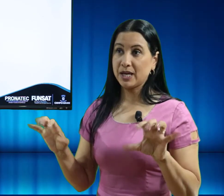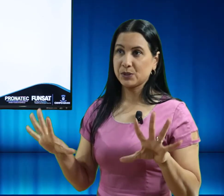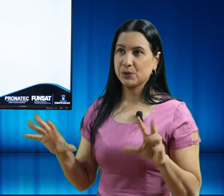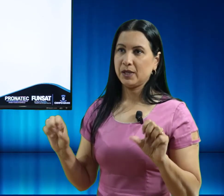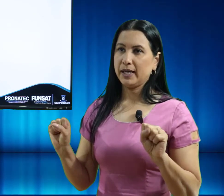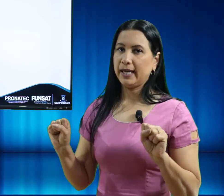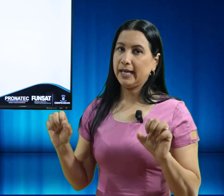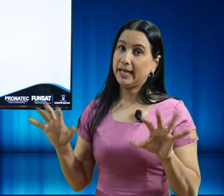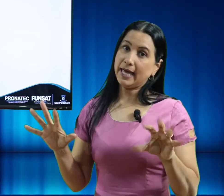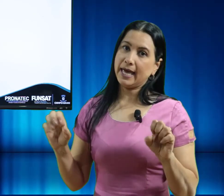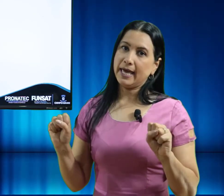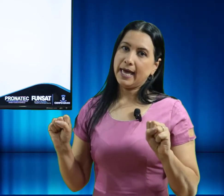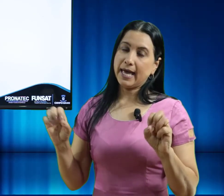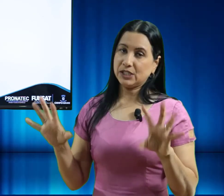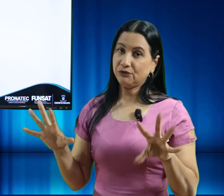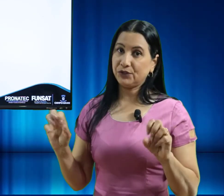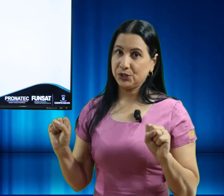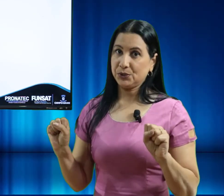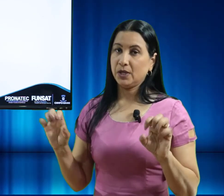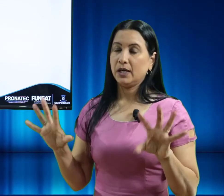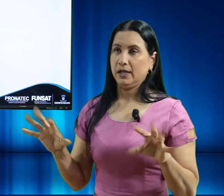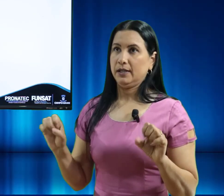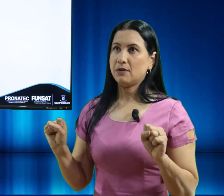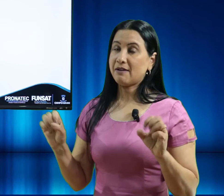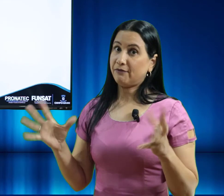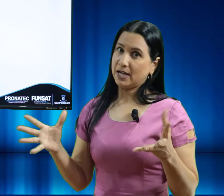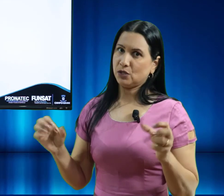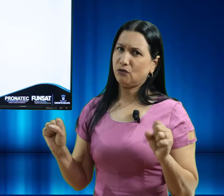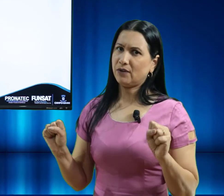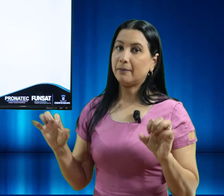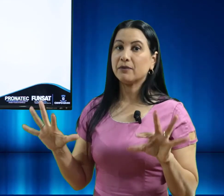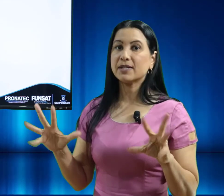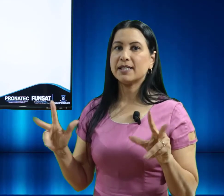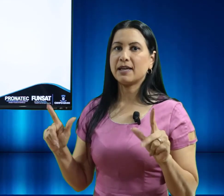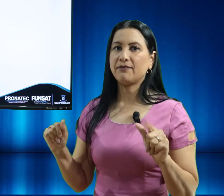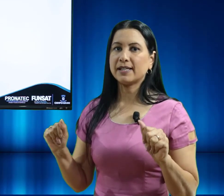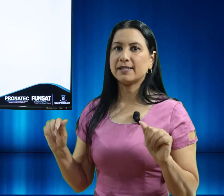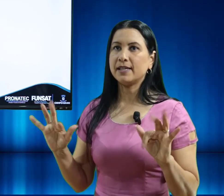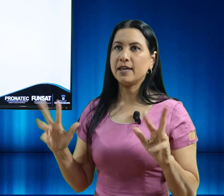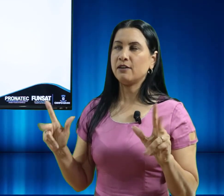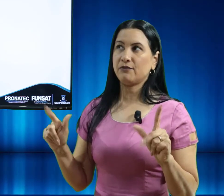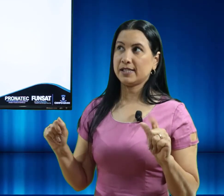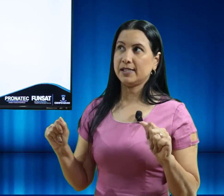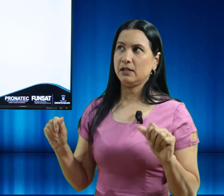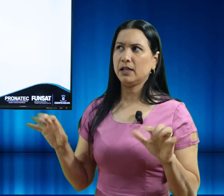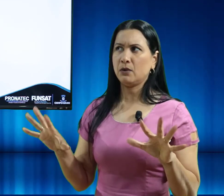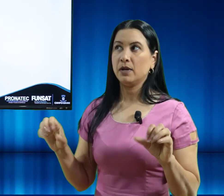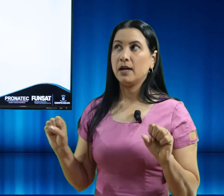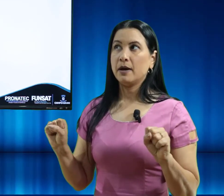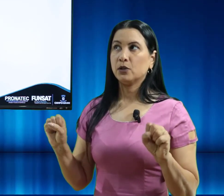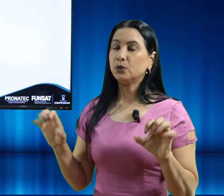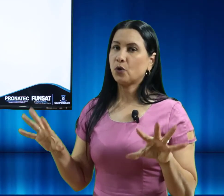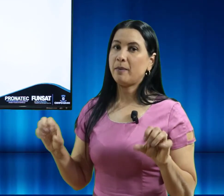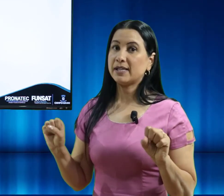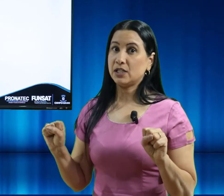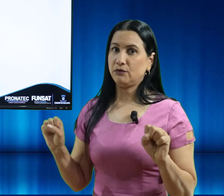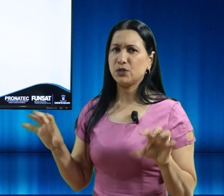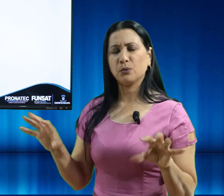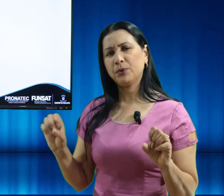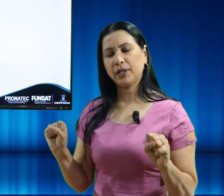começo, ele é difícil. Não é fácil. Não vou falar para vocês que é facinho, facinho. Não. Todo começo é difícil. Por quê?